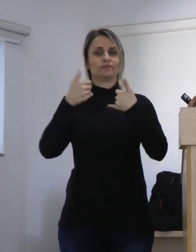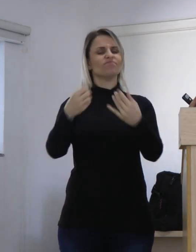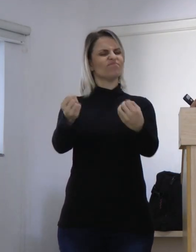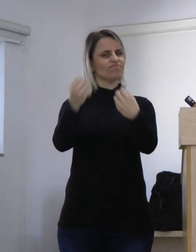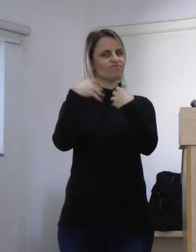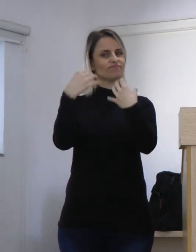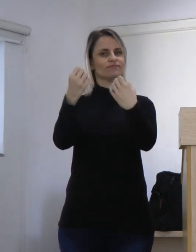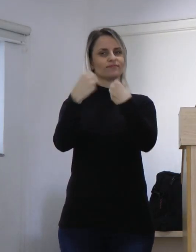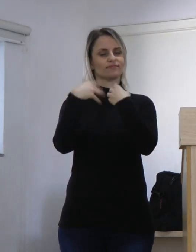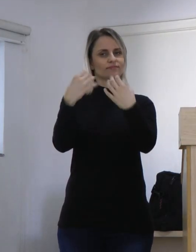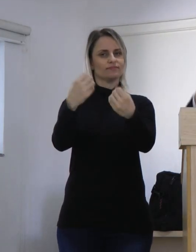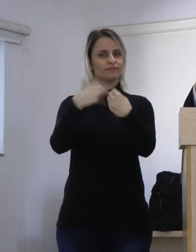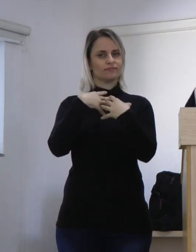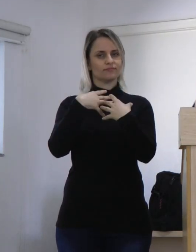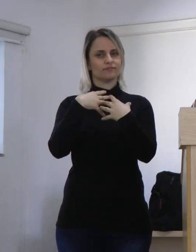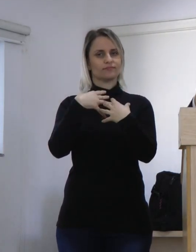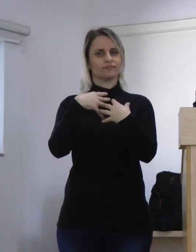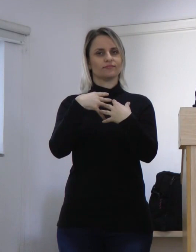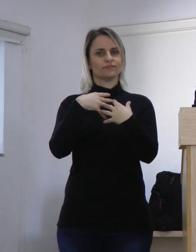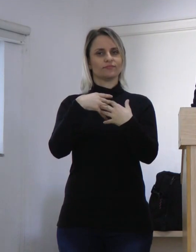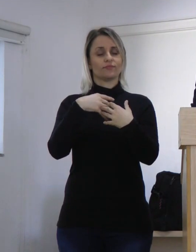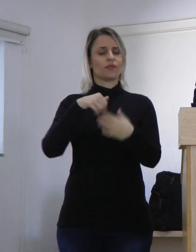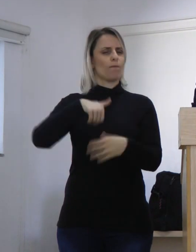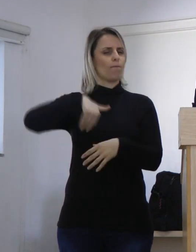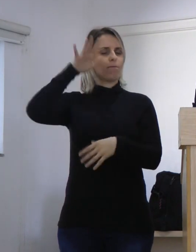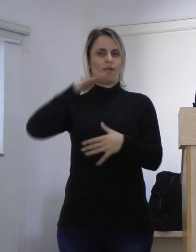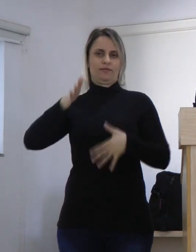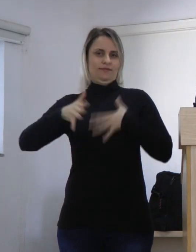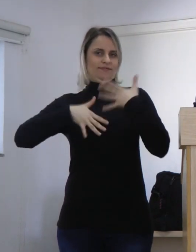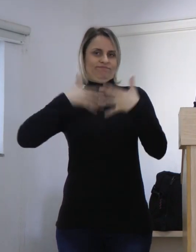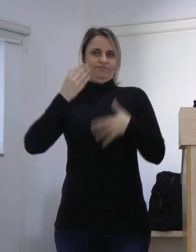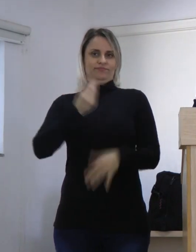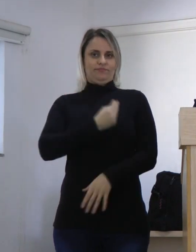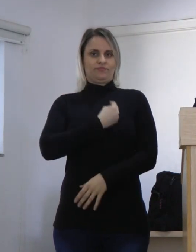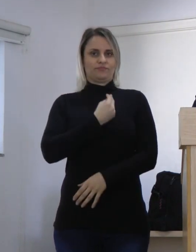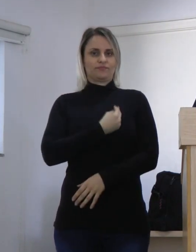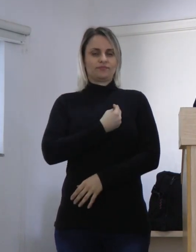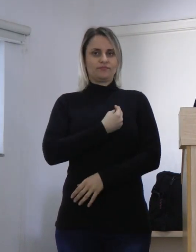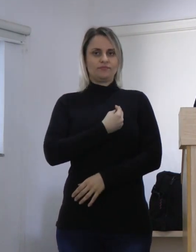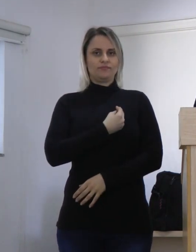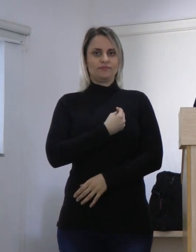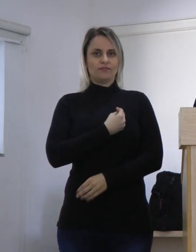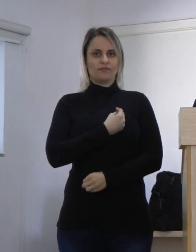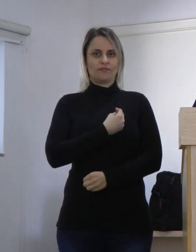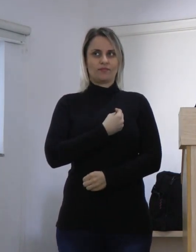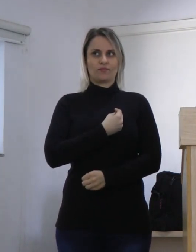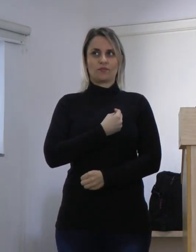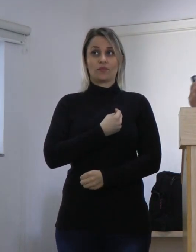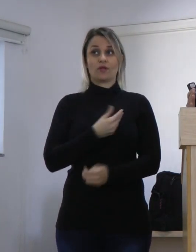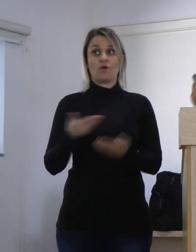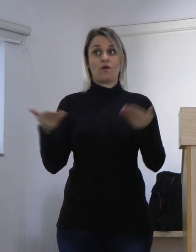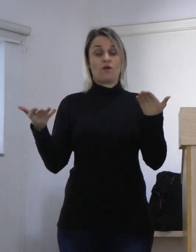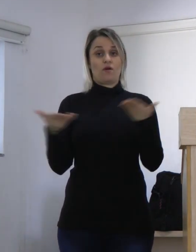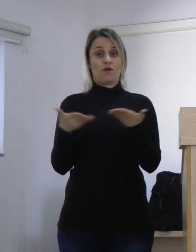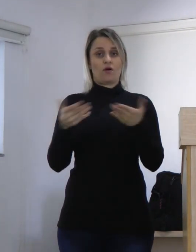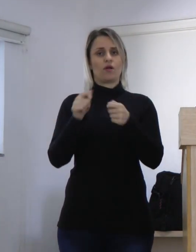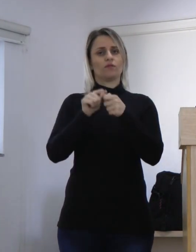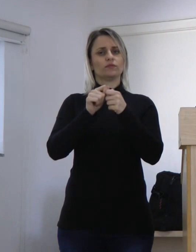mais, trazendo-nos ainda mais a alegria de viver. E a gente agora vai fazer uma comparação, um